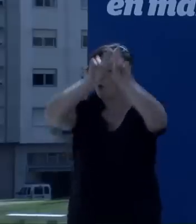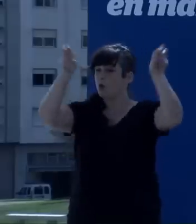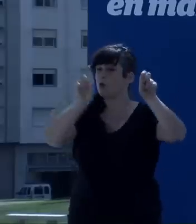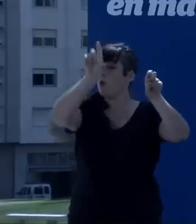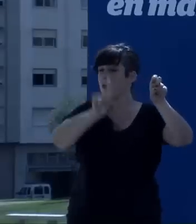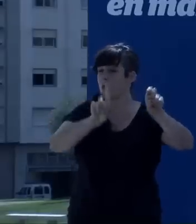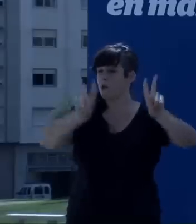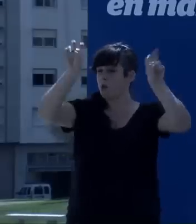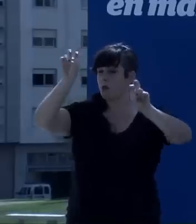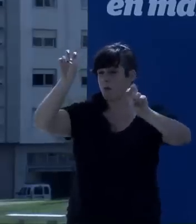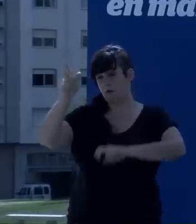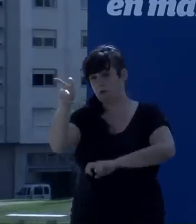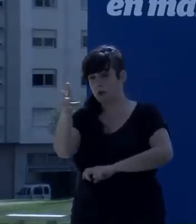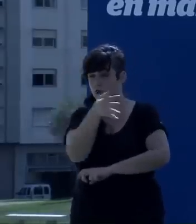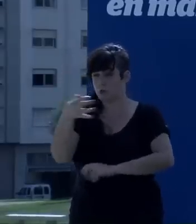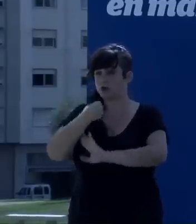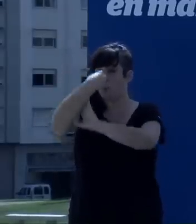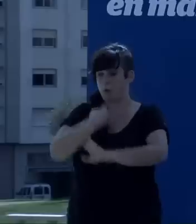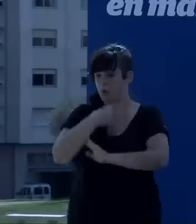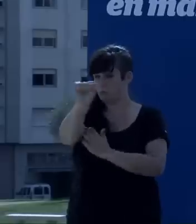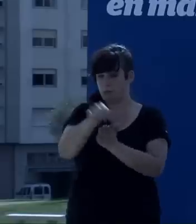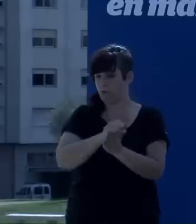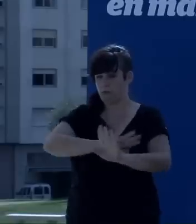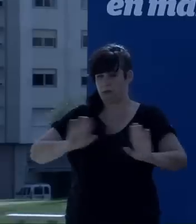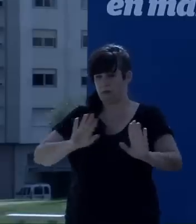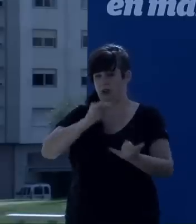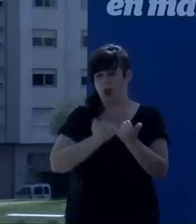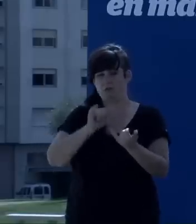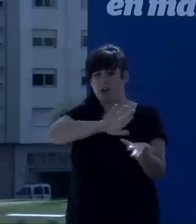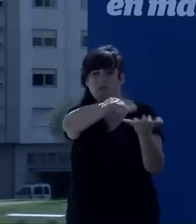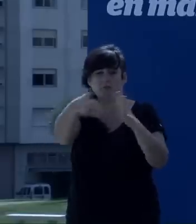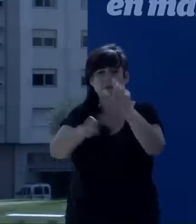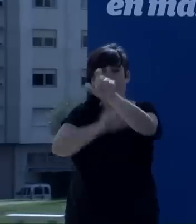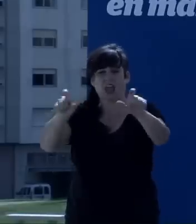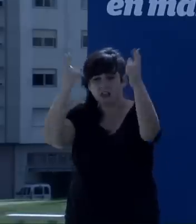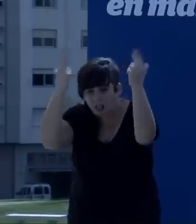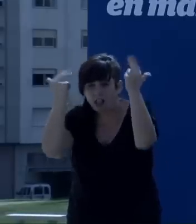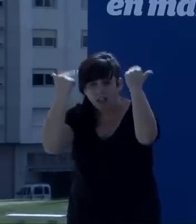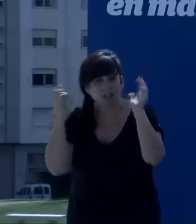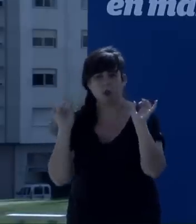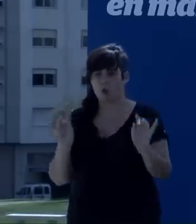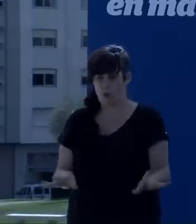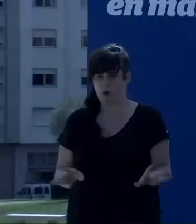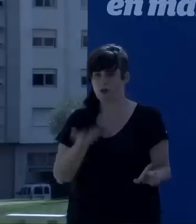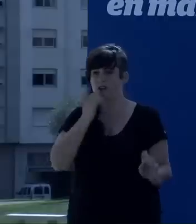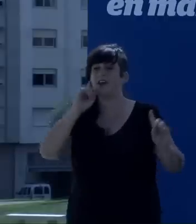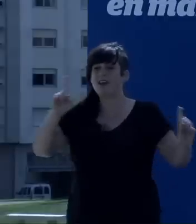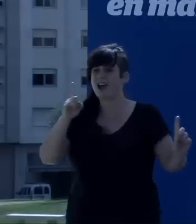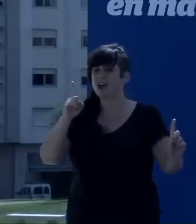dos dereitos e as obrigas dos cidadáns, convertíndonos en súditos. Se iso estuvese realmente